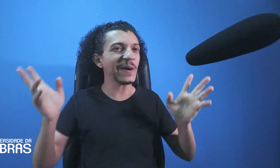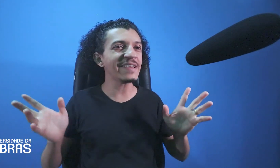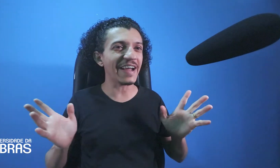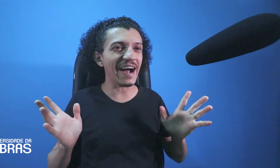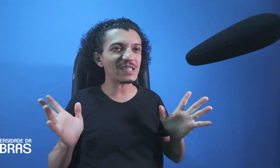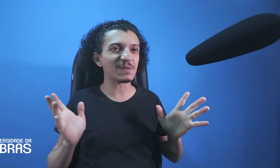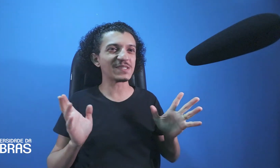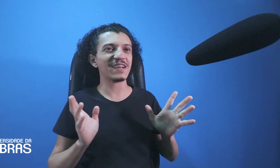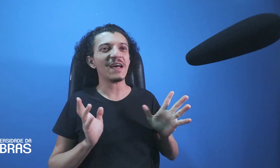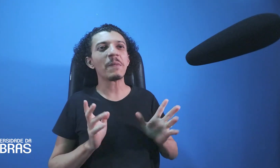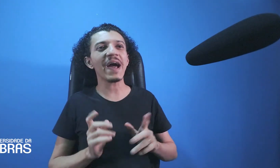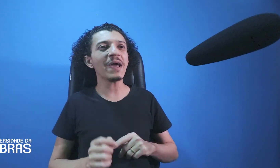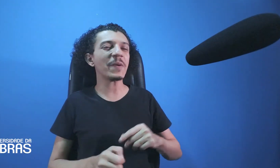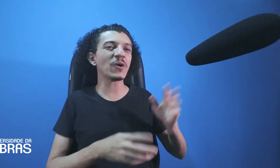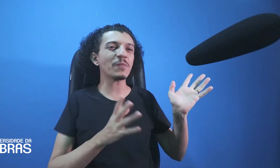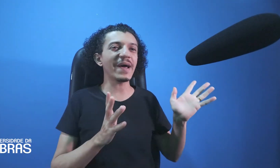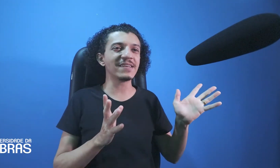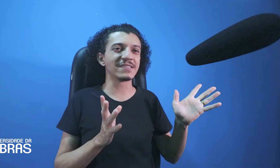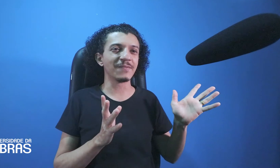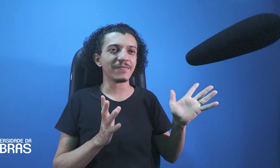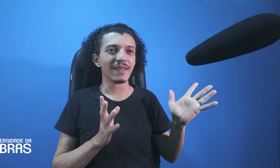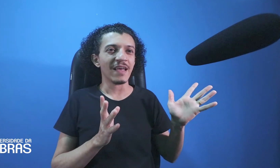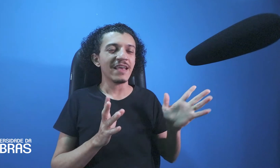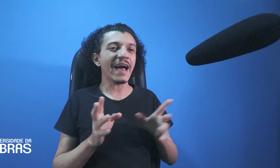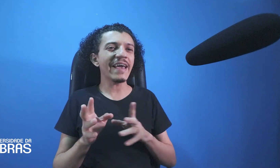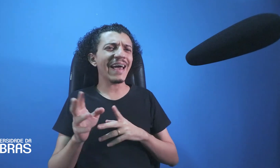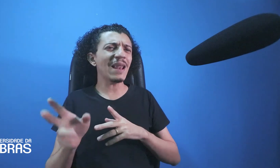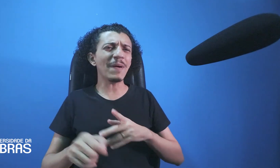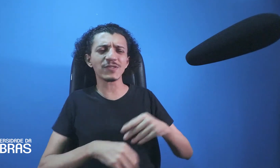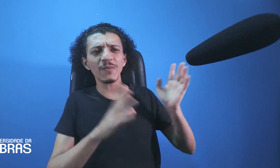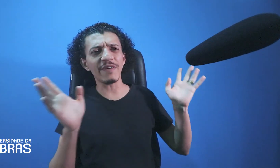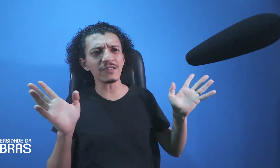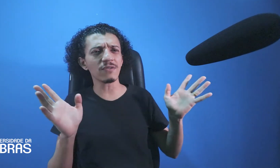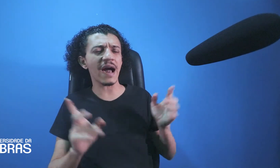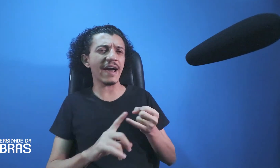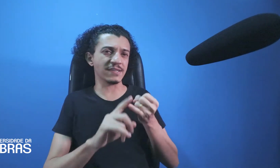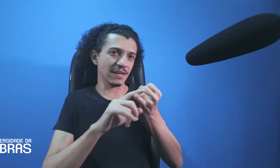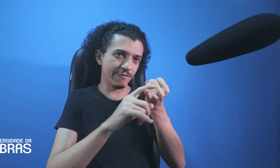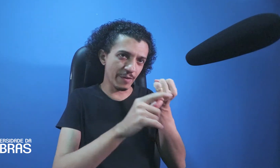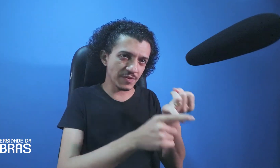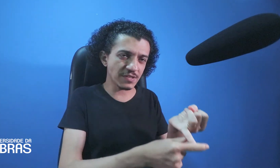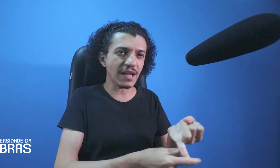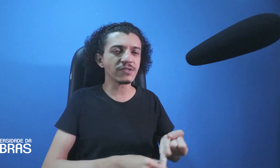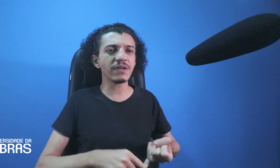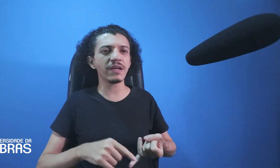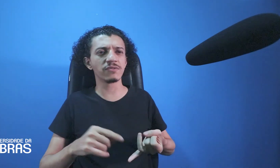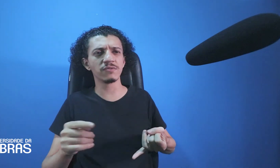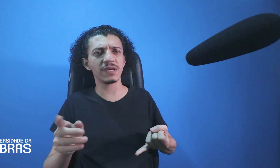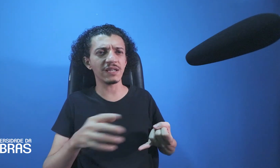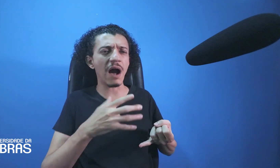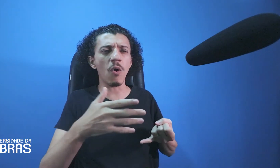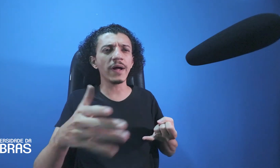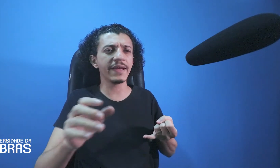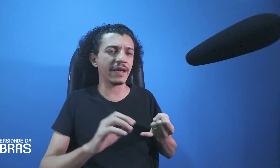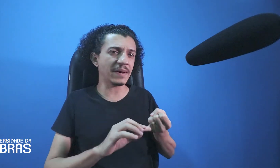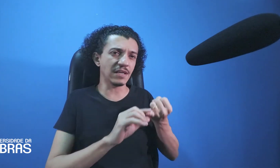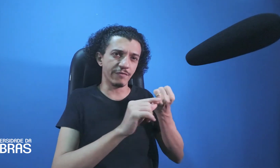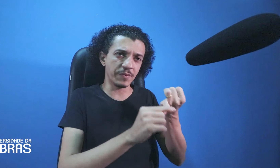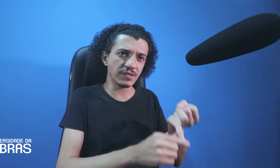entre aspas, para ir para outro país. E aí ele passou por vários lugares. Ele foi para os Estados Unidos, não sei a ordem aí, mas ele foi para os